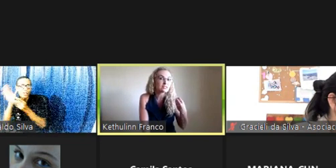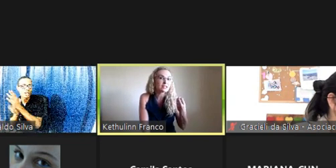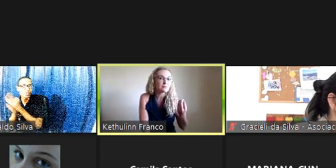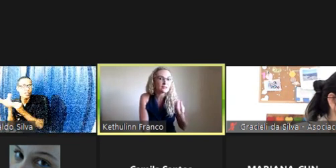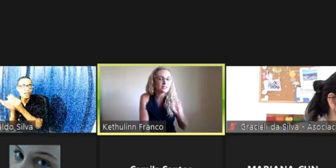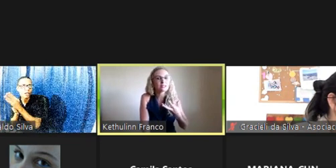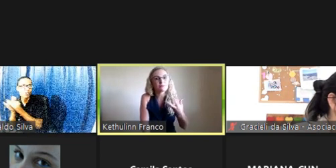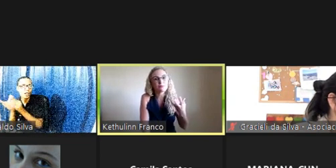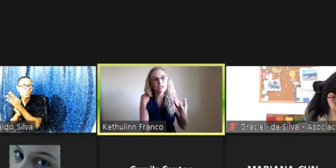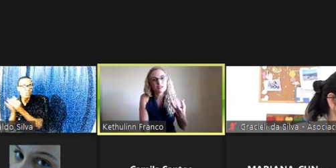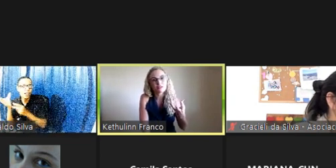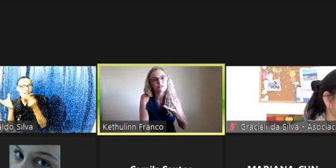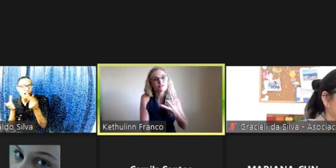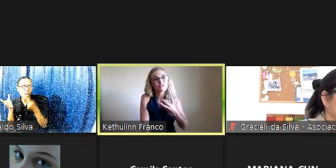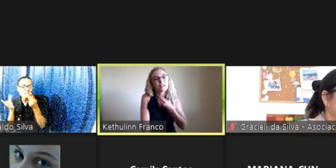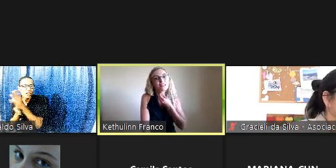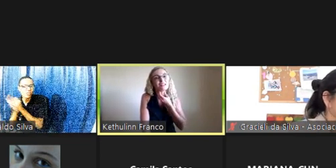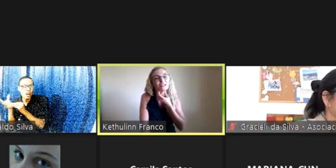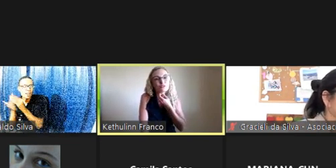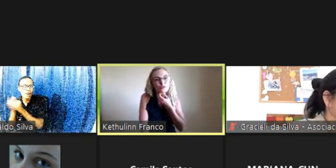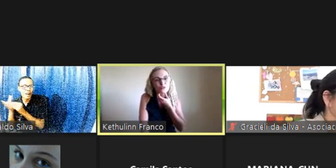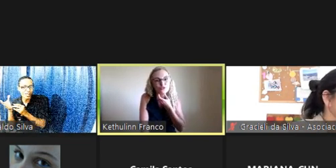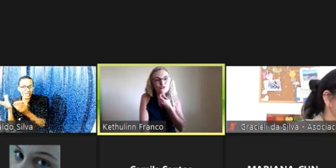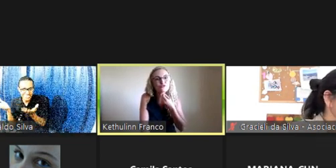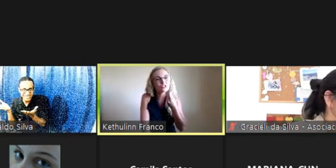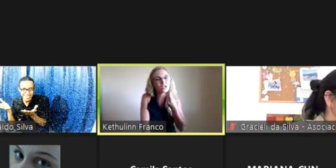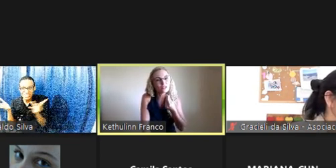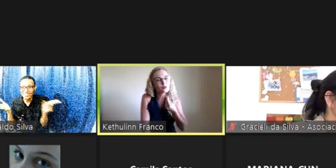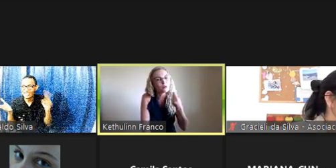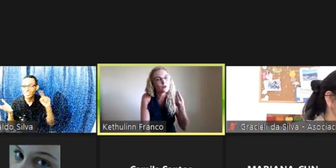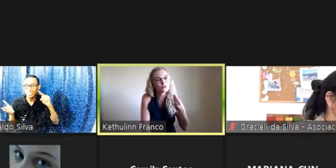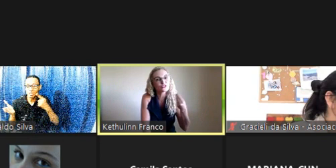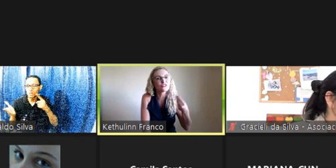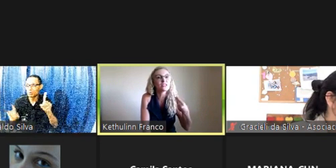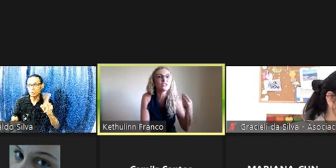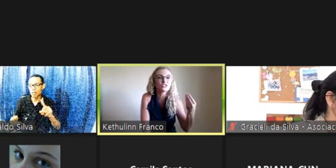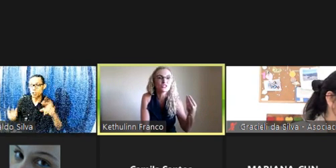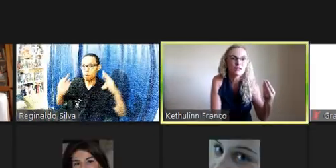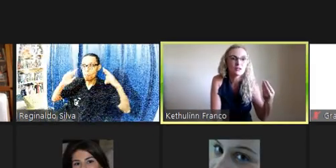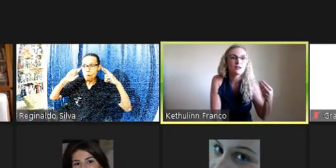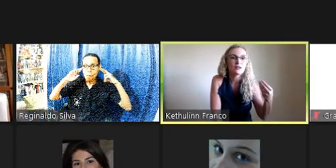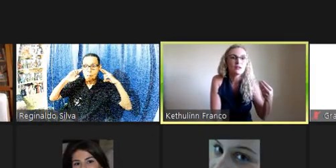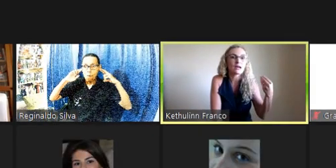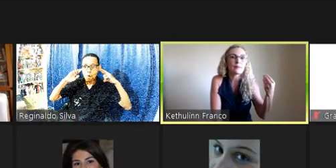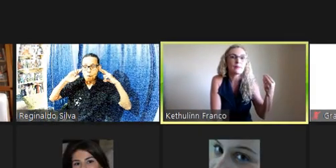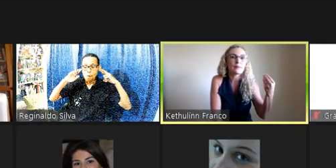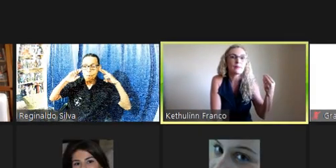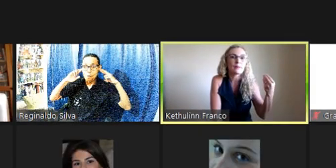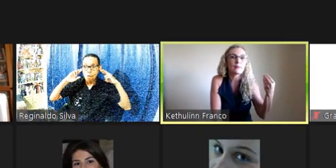acaba sem perceber falando de um jeito um pouco diferente.